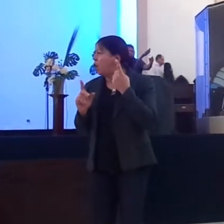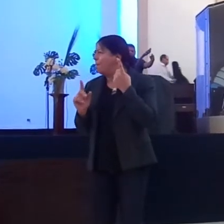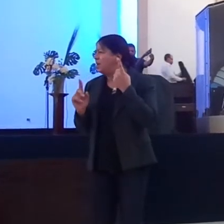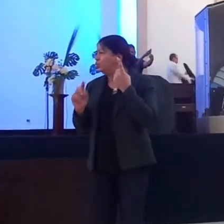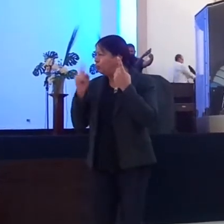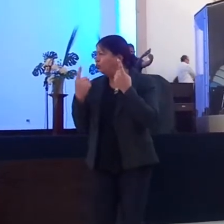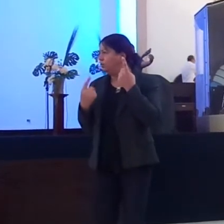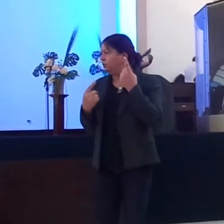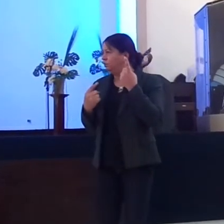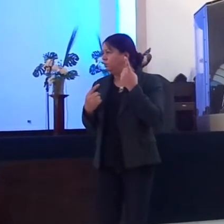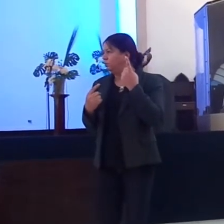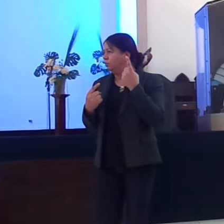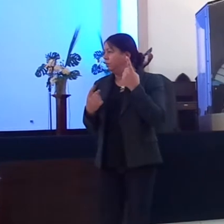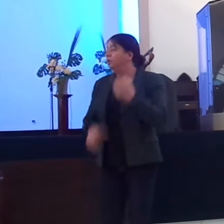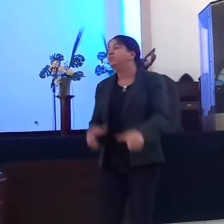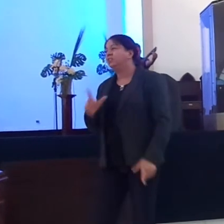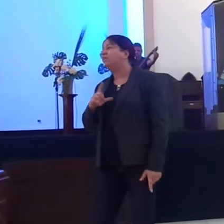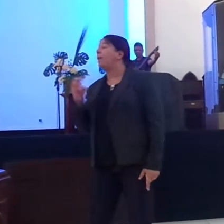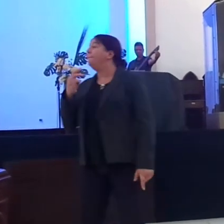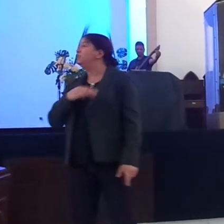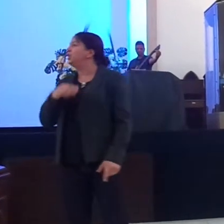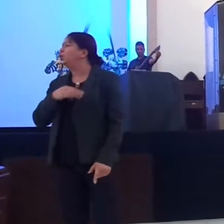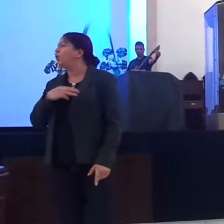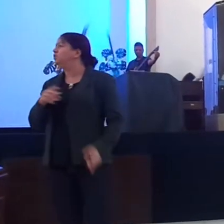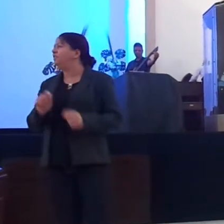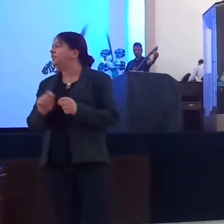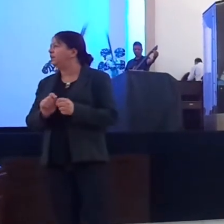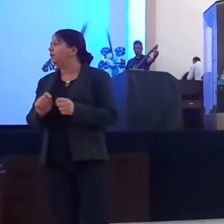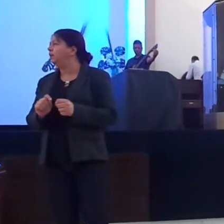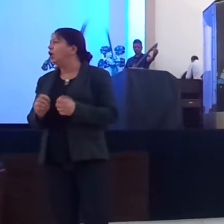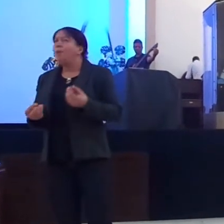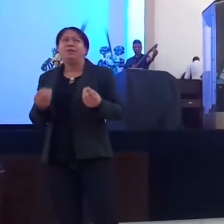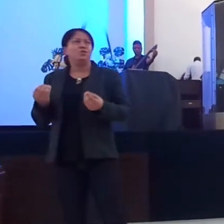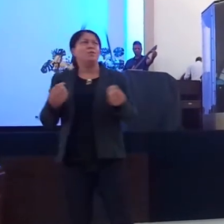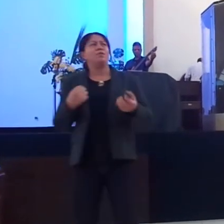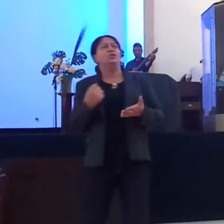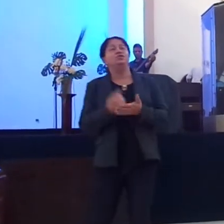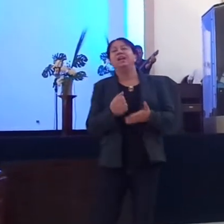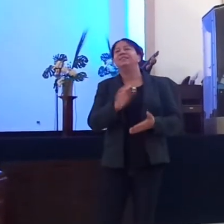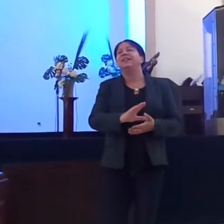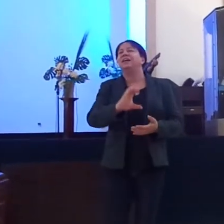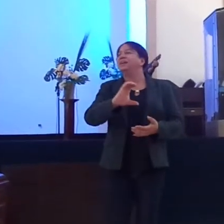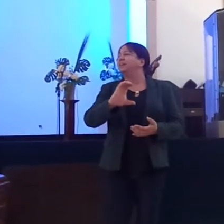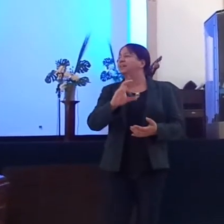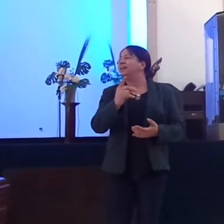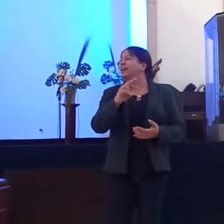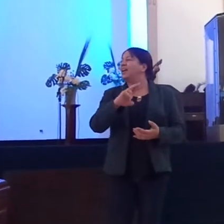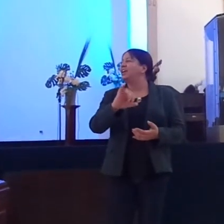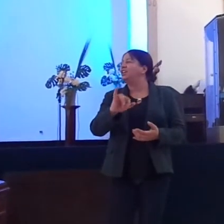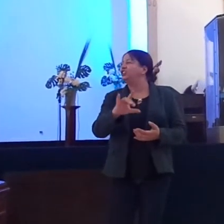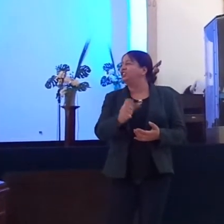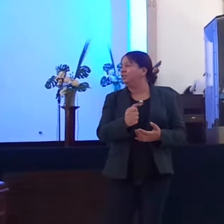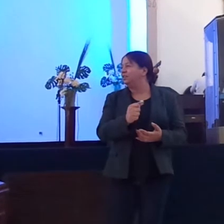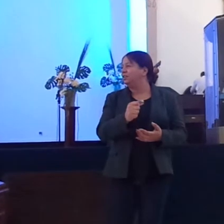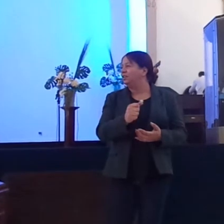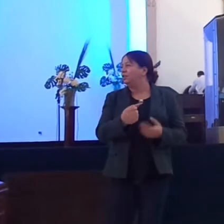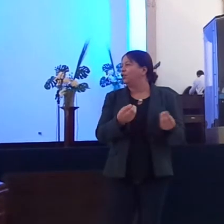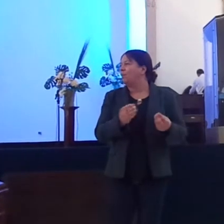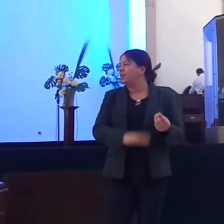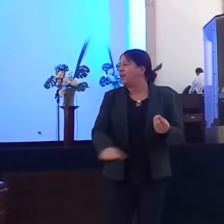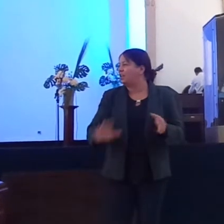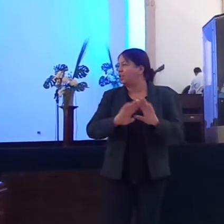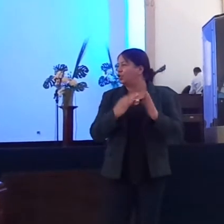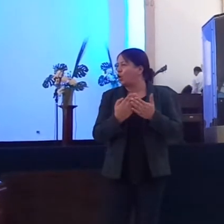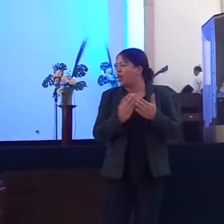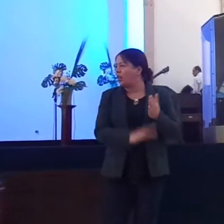precisa praticar a obra de misericórdia, se envolver com isso. Ah, como que eu faço para ajudar na creche? Como que eu faço para